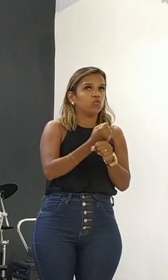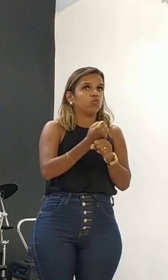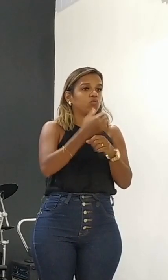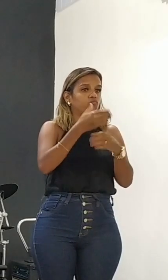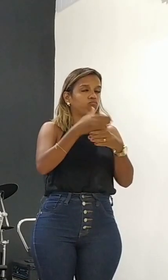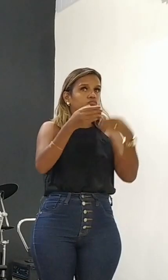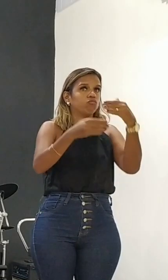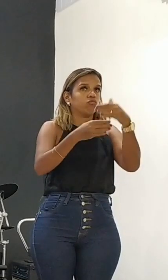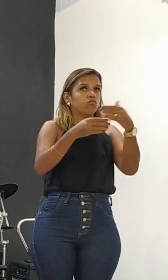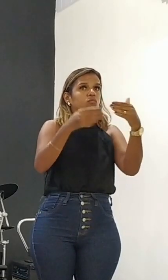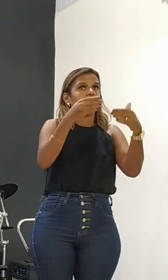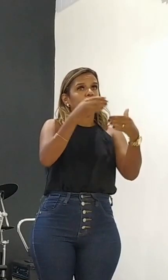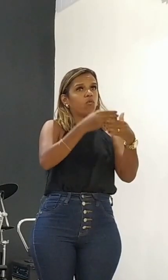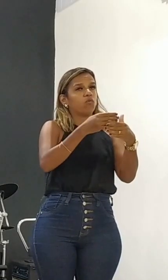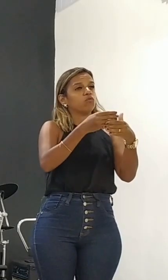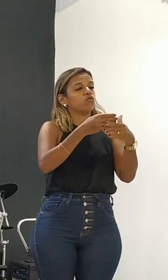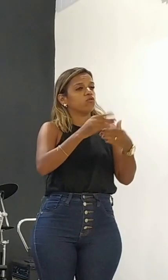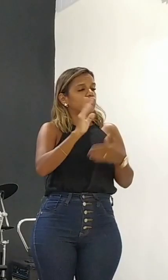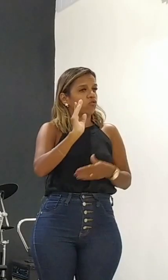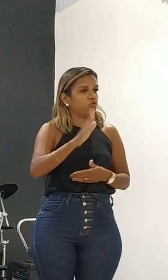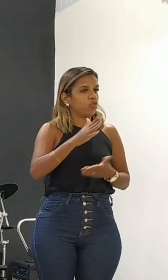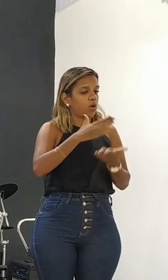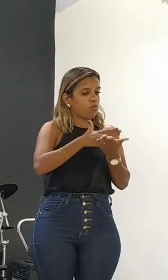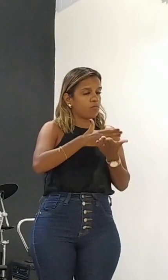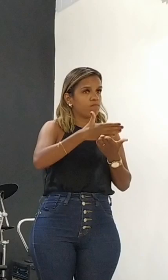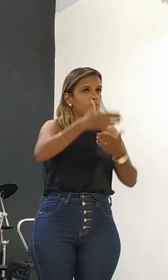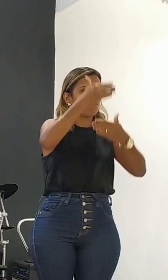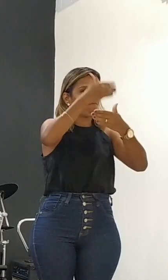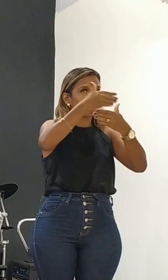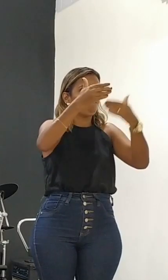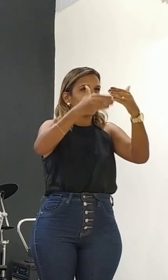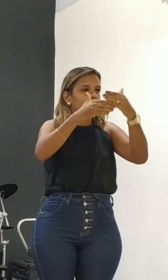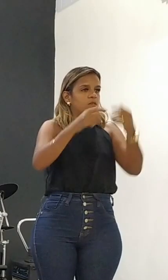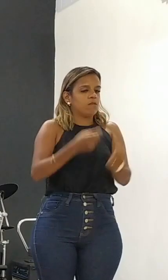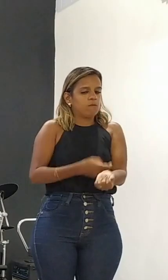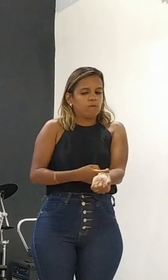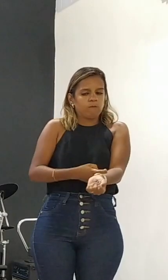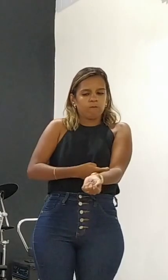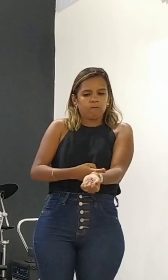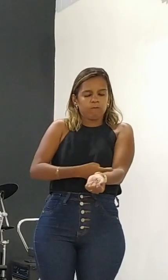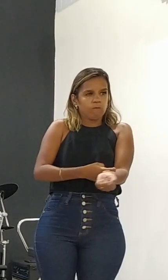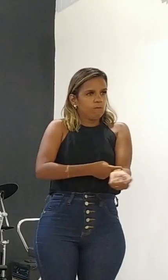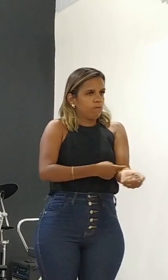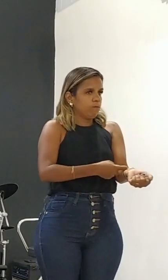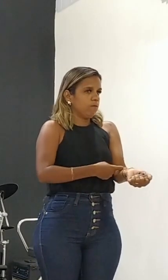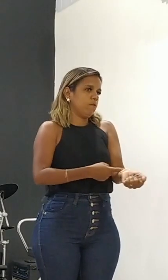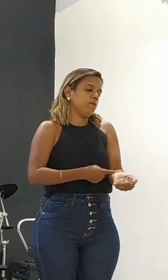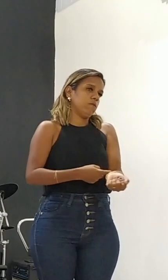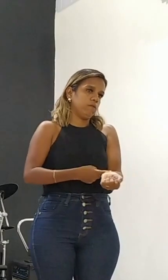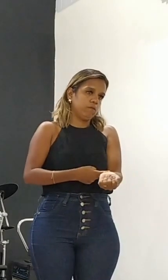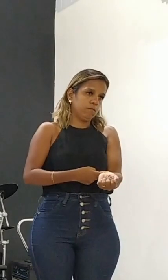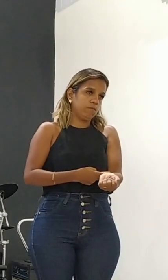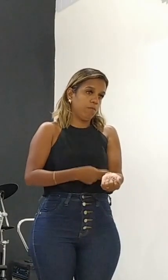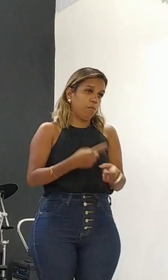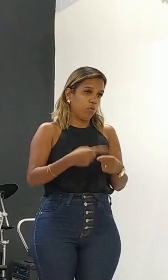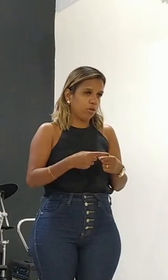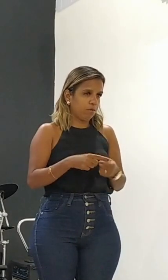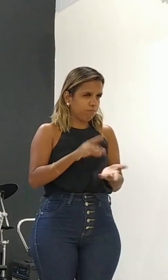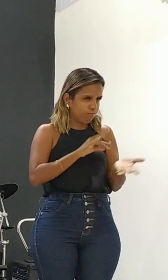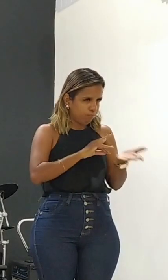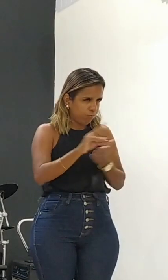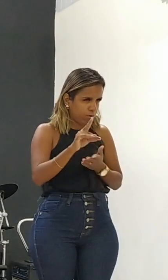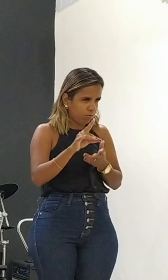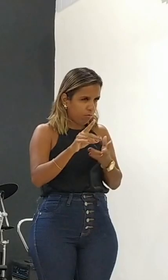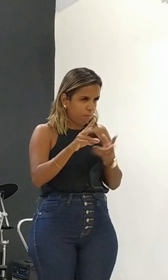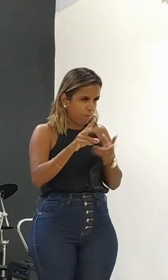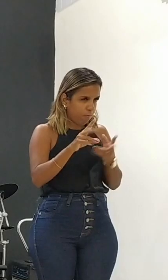as alturas se começavam a tapar, e iraram-se sobremodo. Quando o inimigo